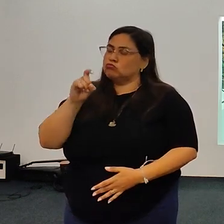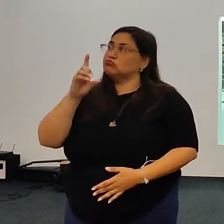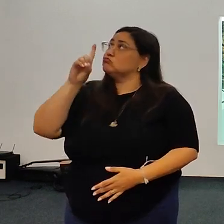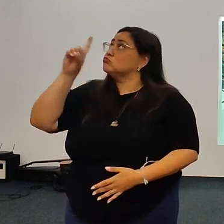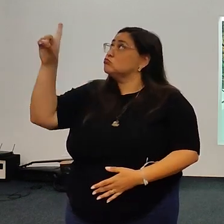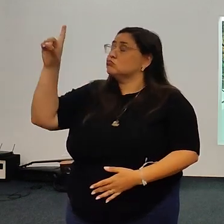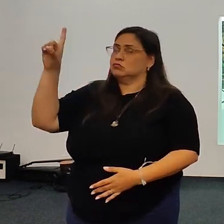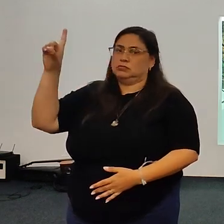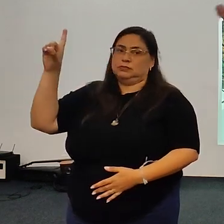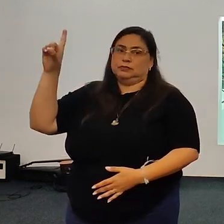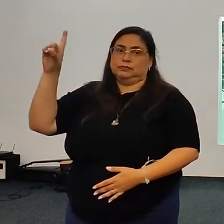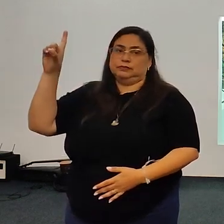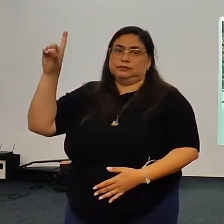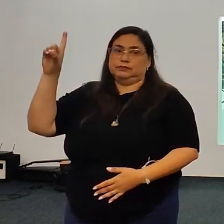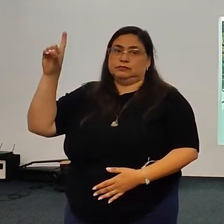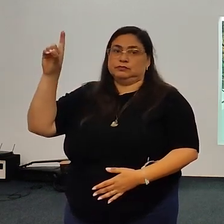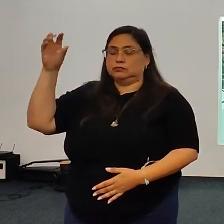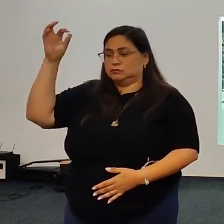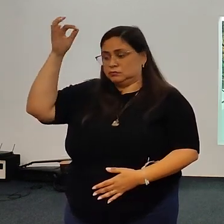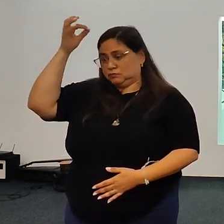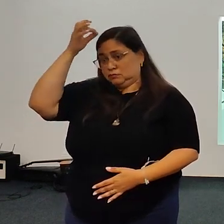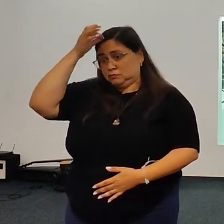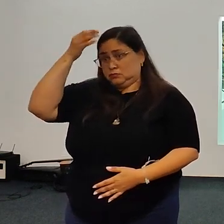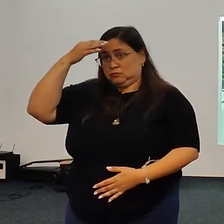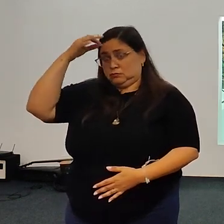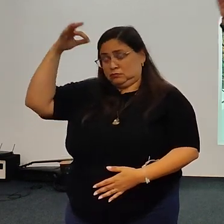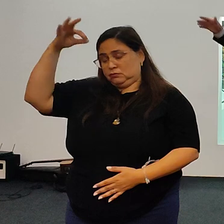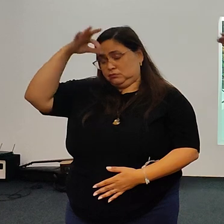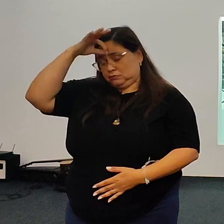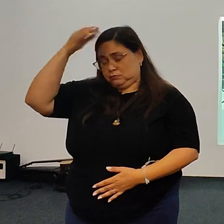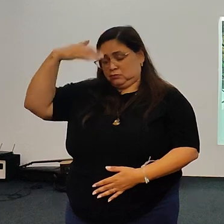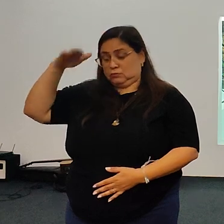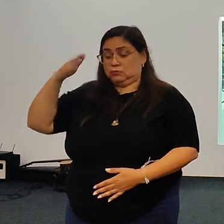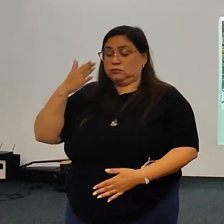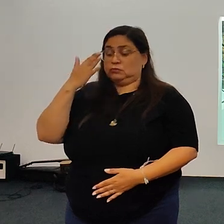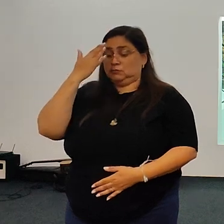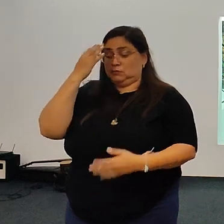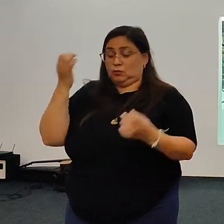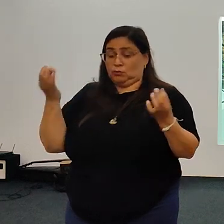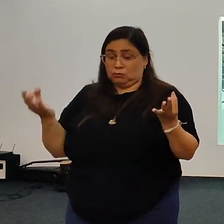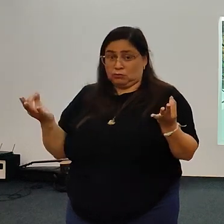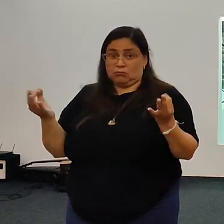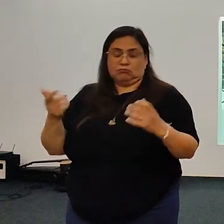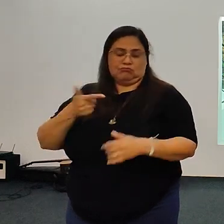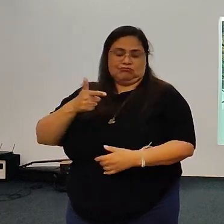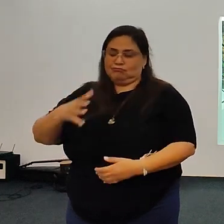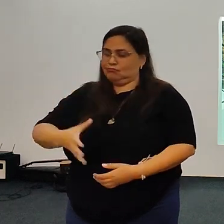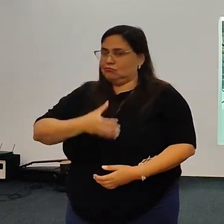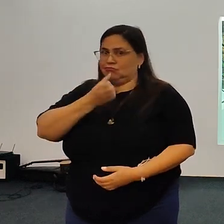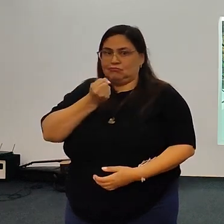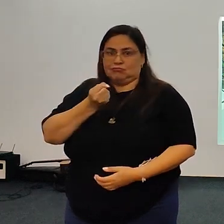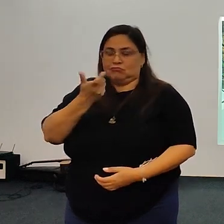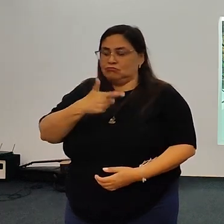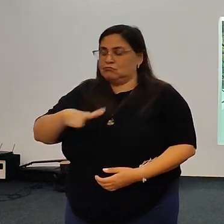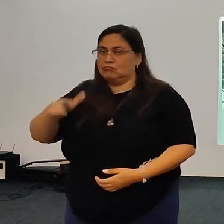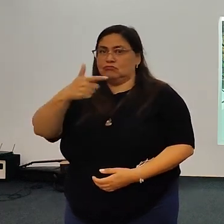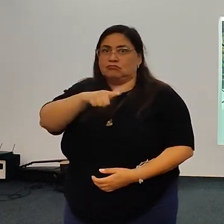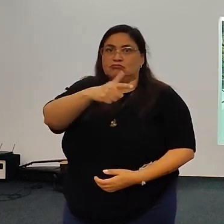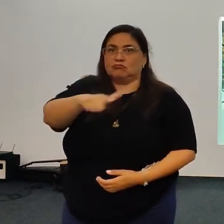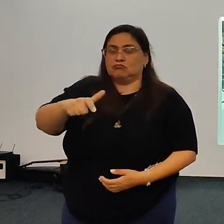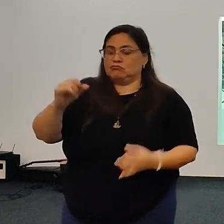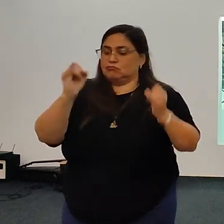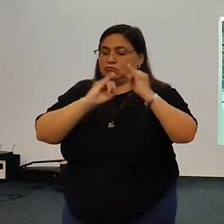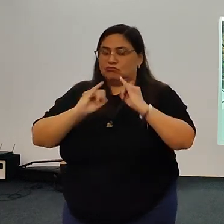Não existe salvação no Espiritismo. Não existe salvação no budismo. Não existe salvação em nenhum outro a não